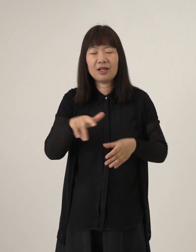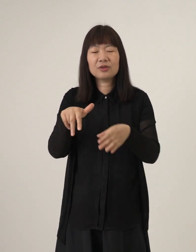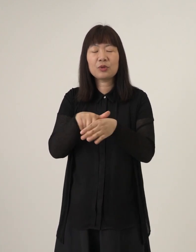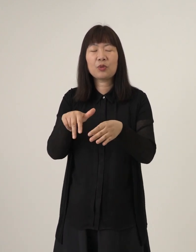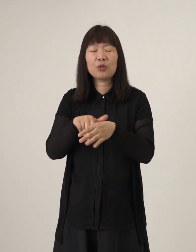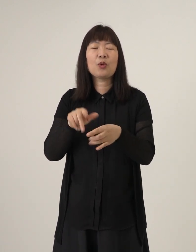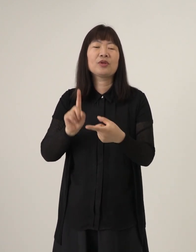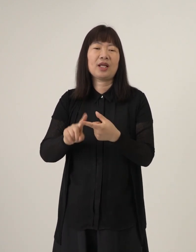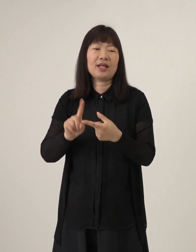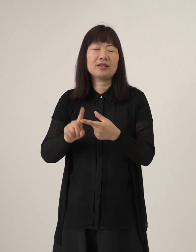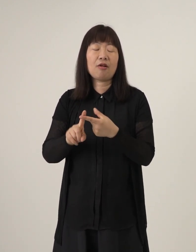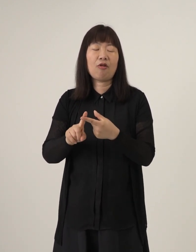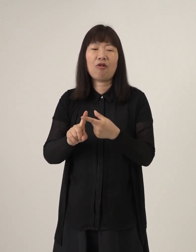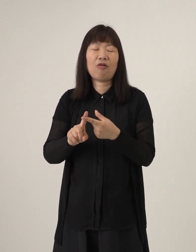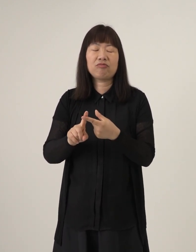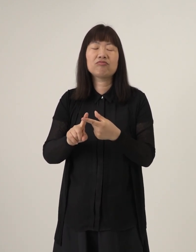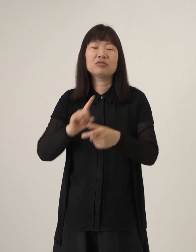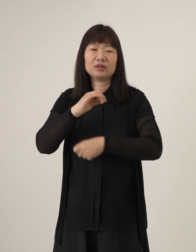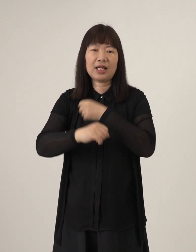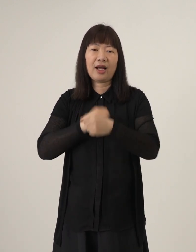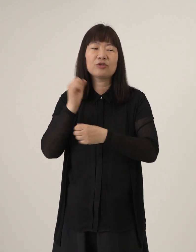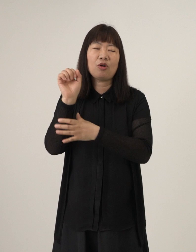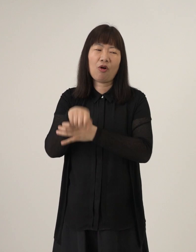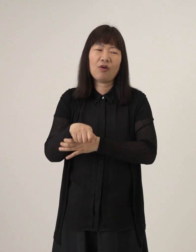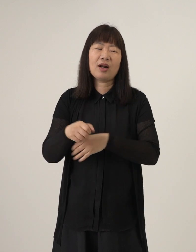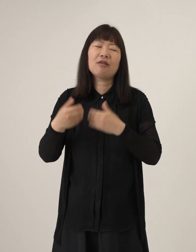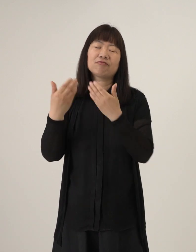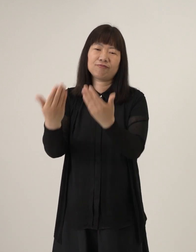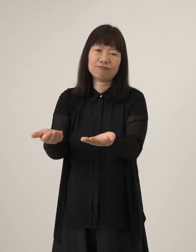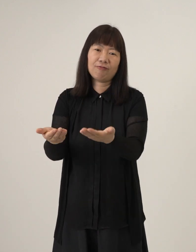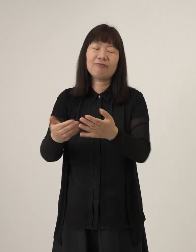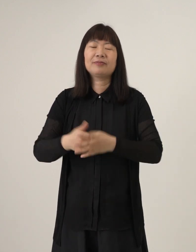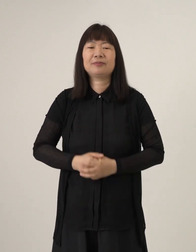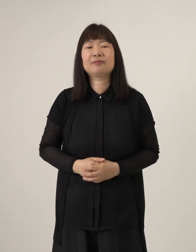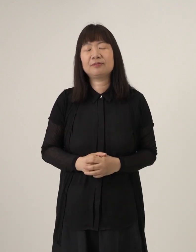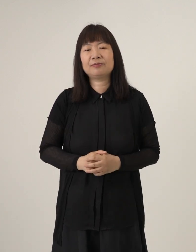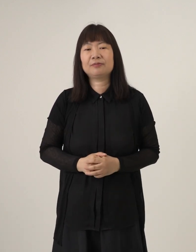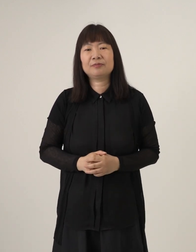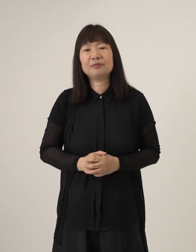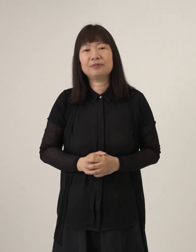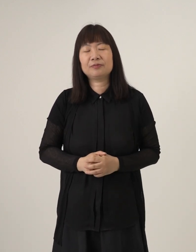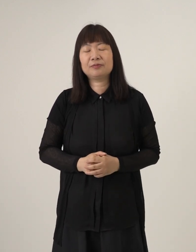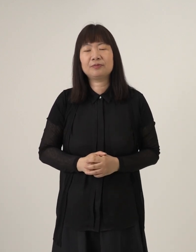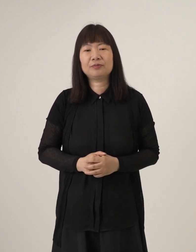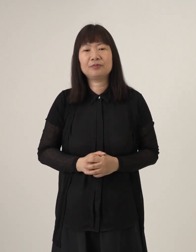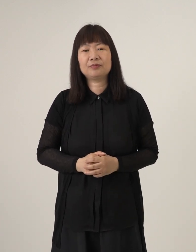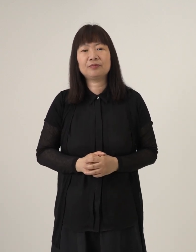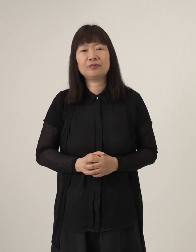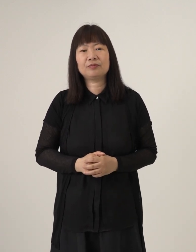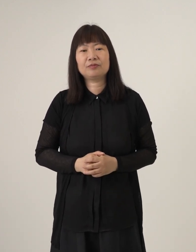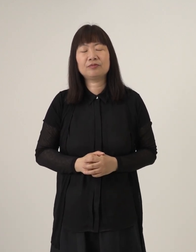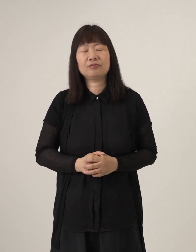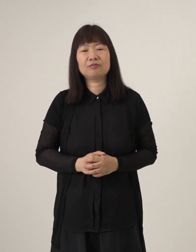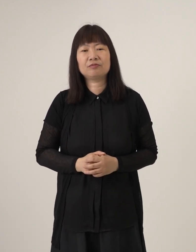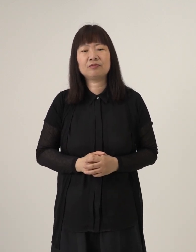종교에 관해서는 뭘 믿든지 그렇게 크게 터치를 하지 않았어요.